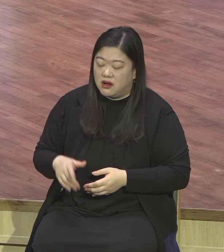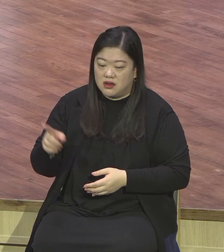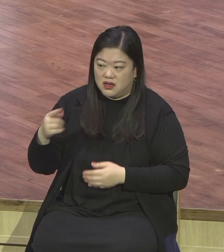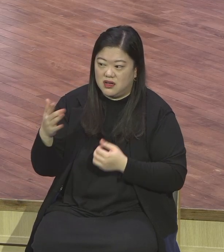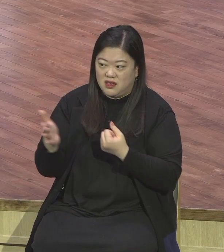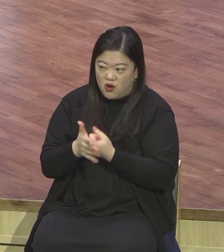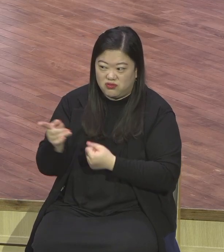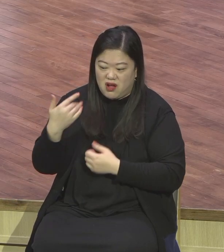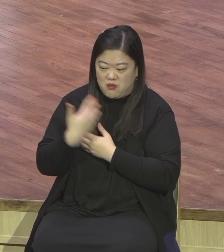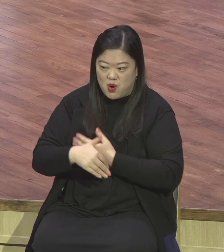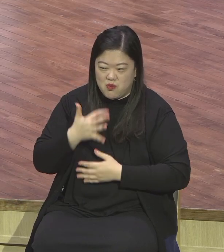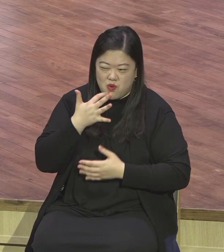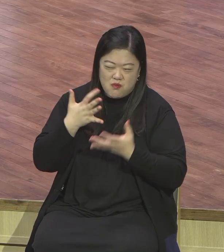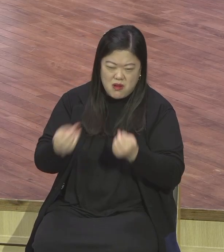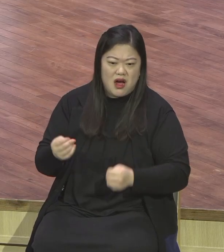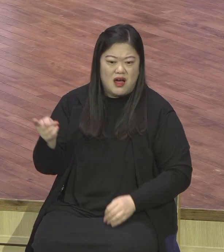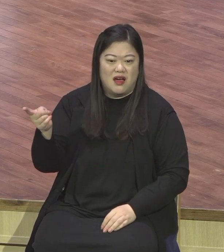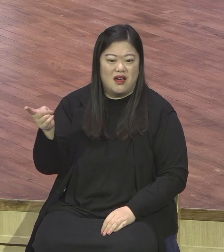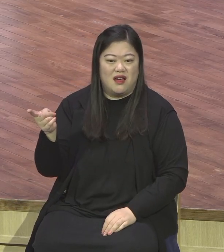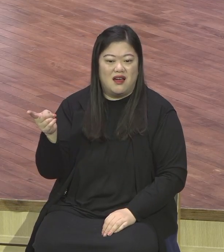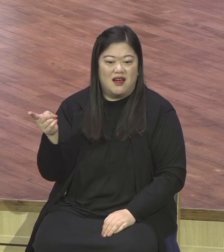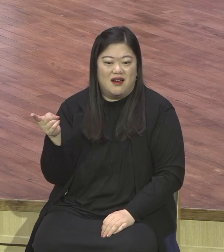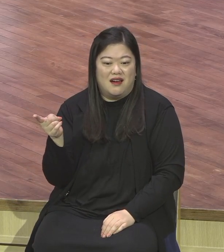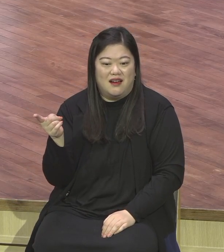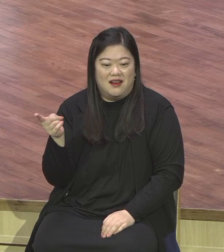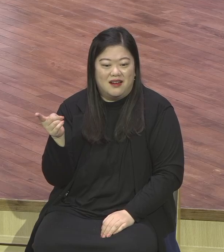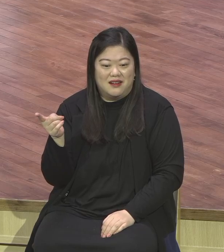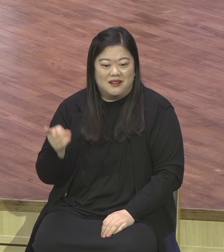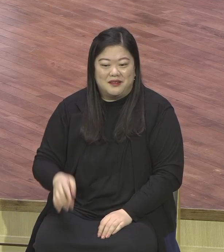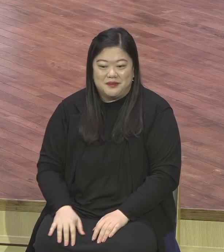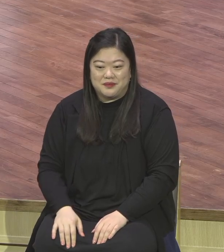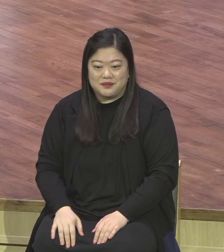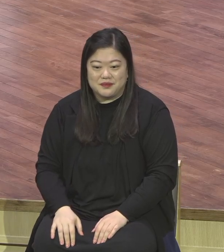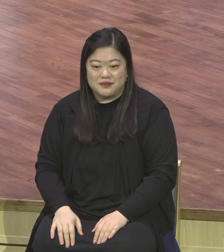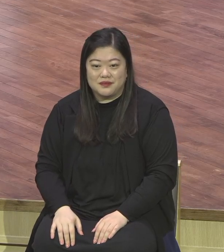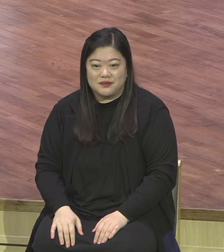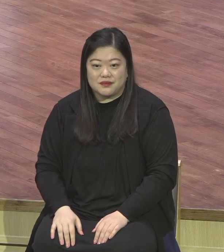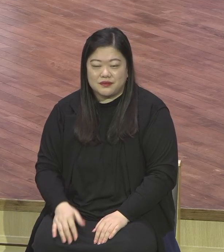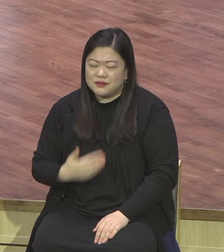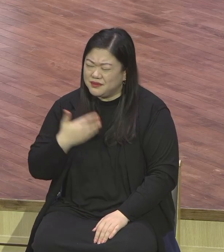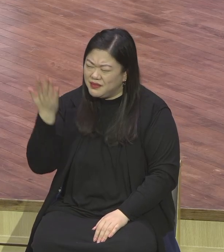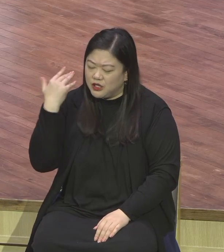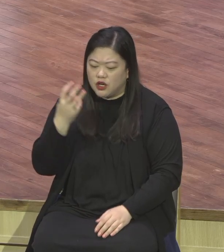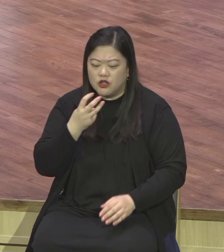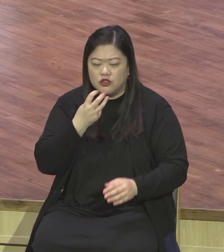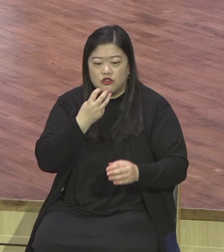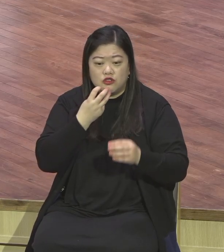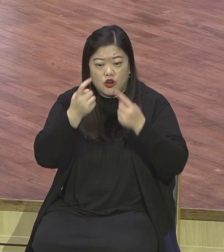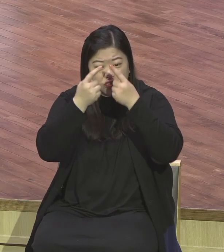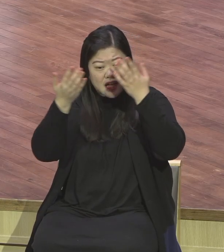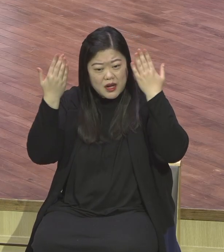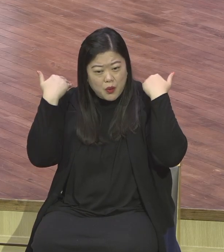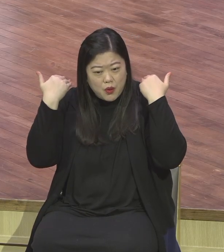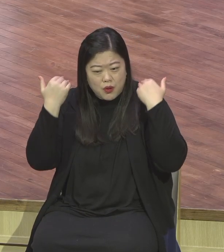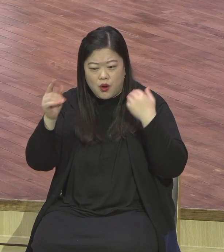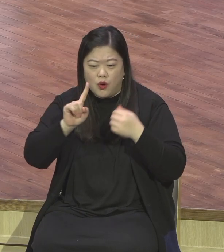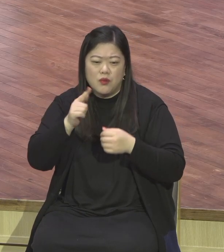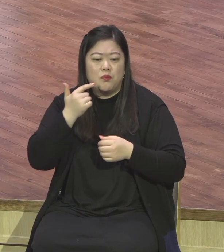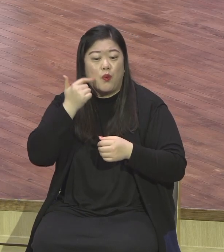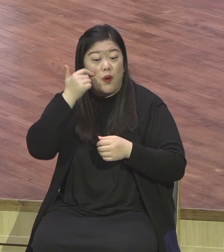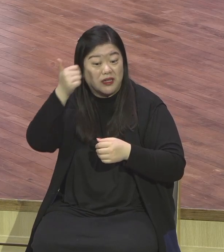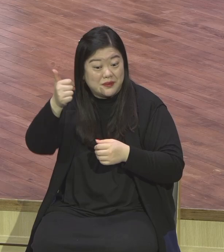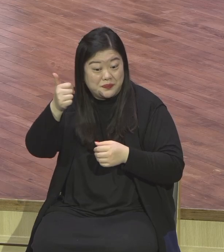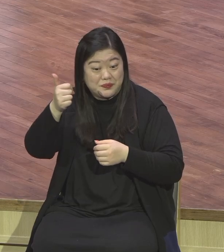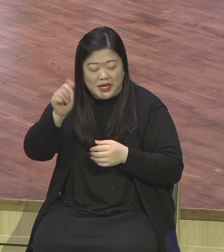음식에는 뭘 먹든지 그 뭡니까 그 서울대 그 뭐야 비타민 교수 그러죠 우리 교회에 몇 번 왔잖아요